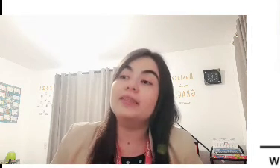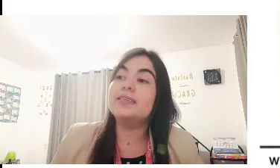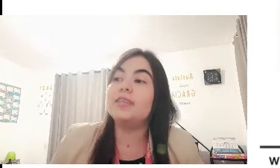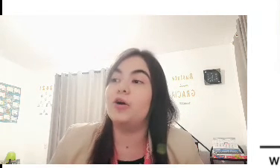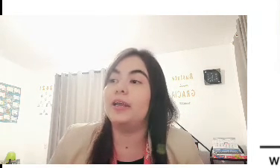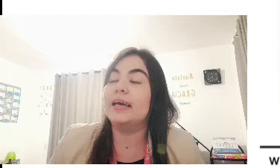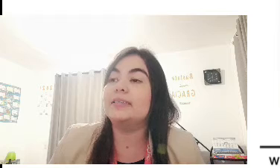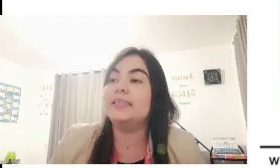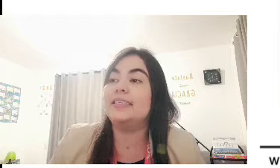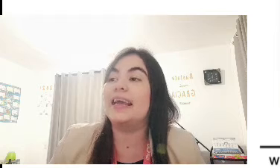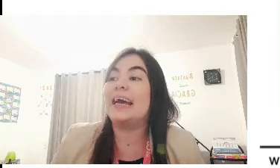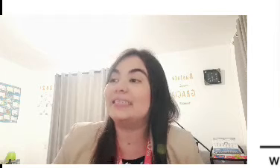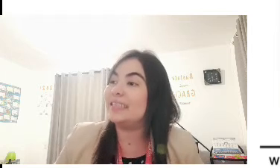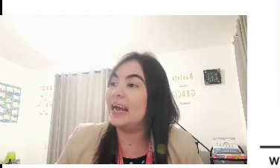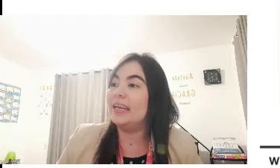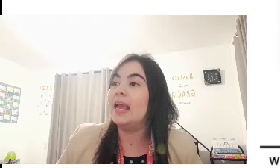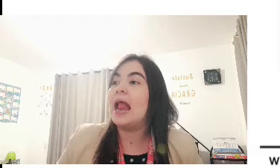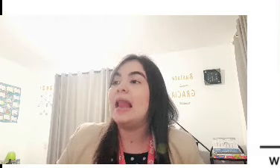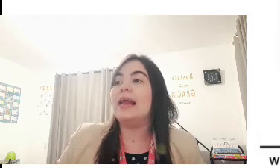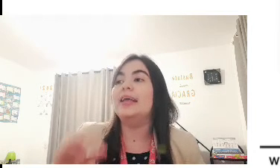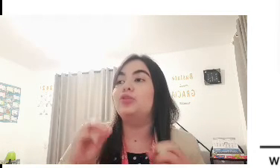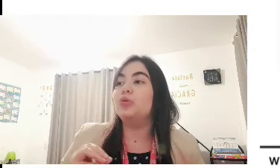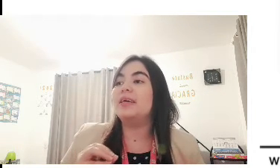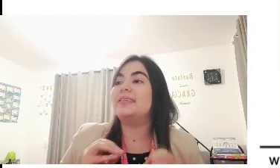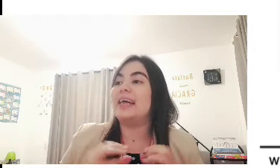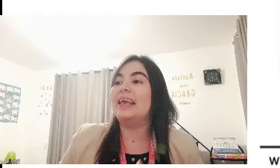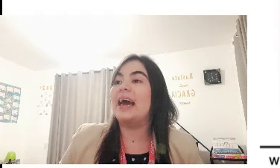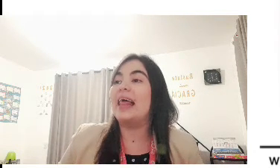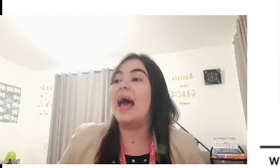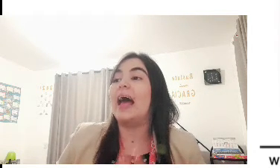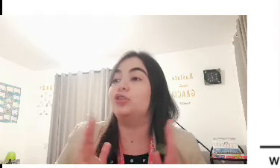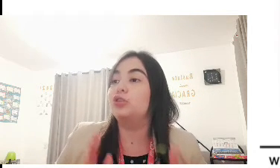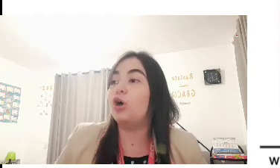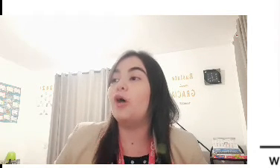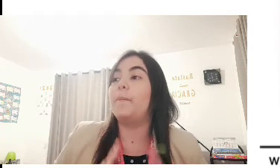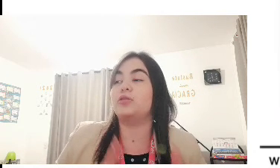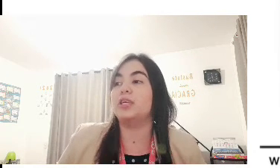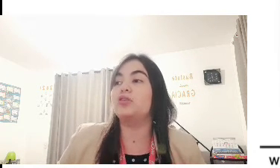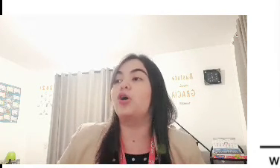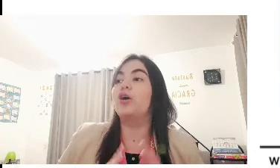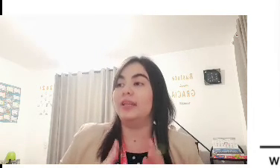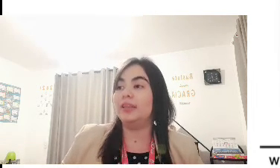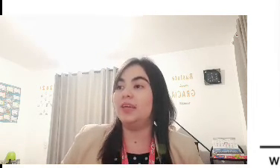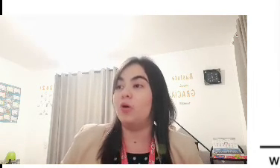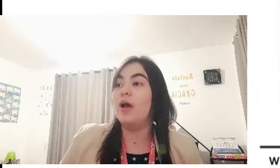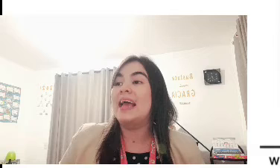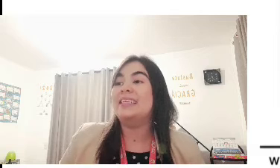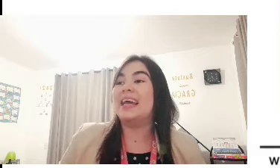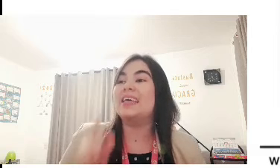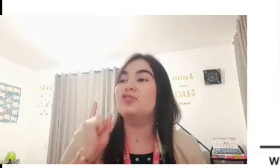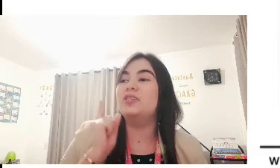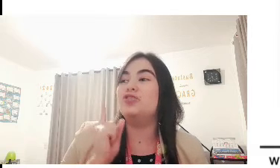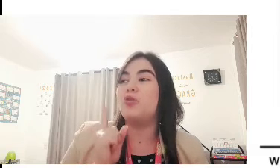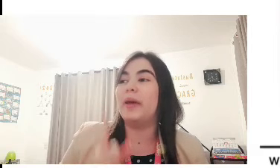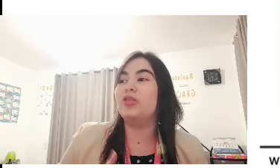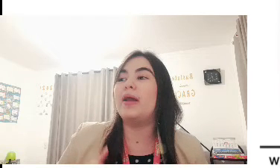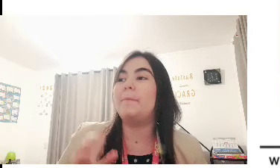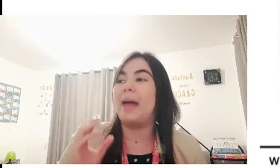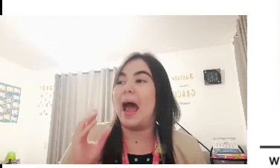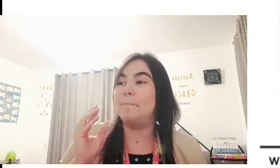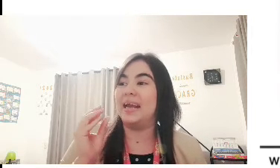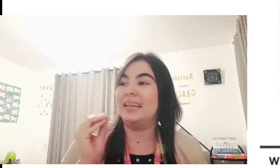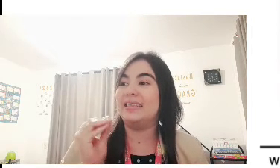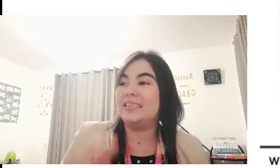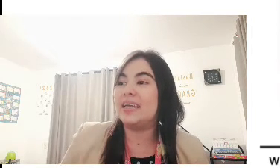Las fuentes teóricas, dice Cassani, la lectura está ligada a todo proceso cognitivo, ya que es un instrumento